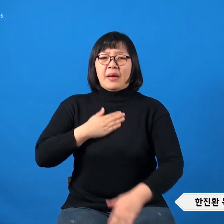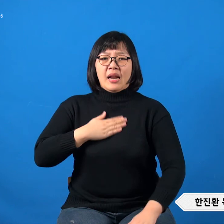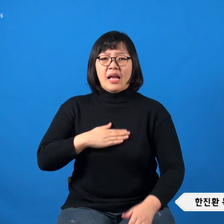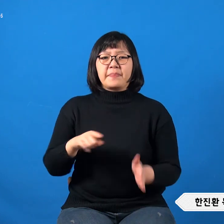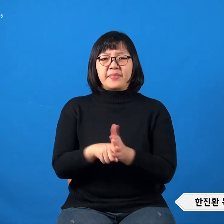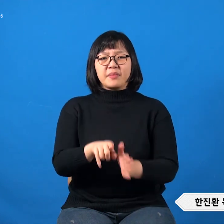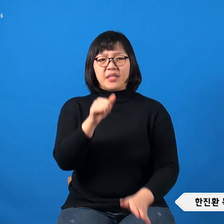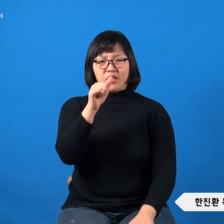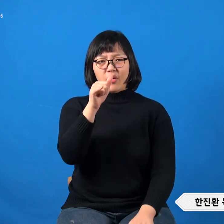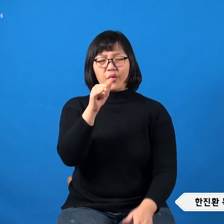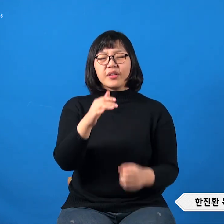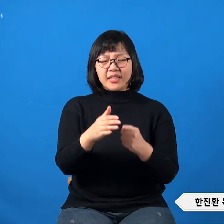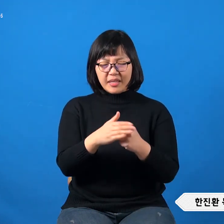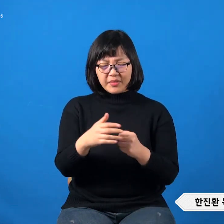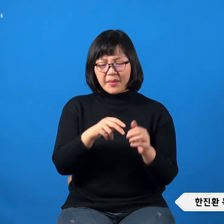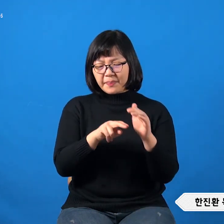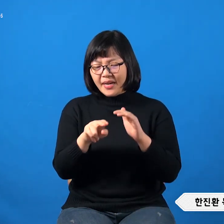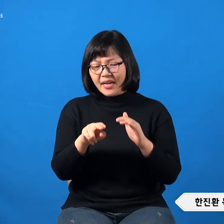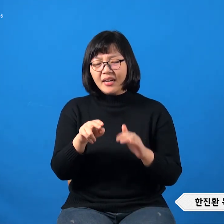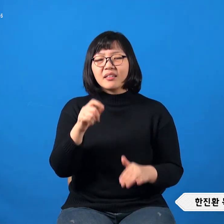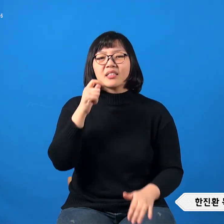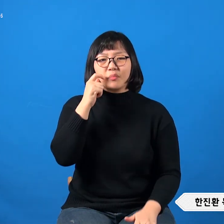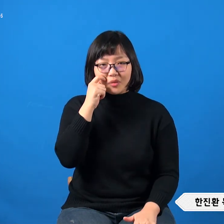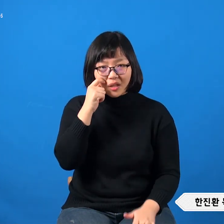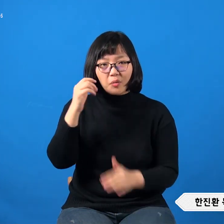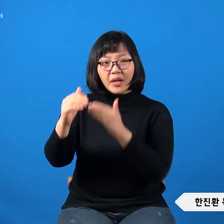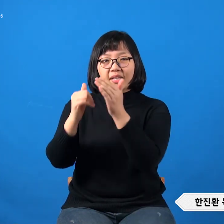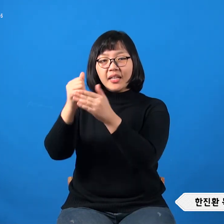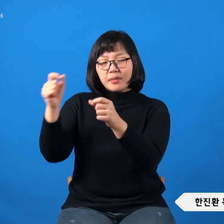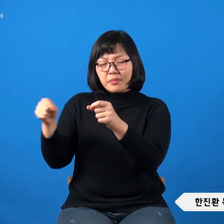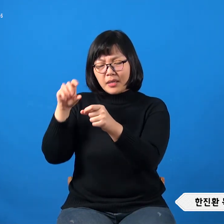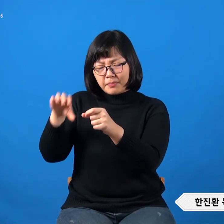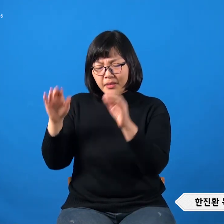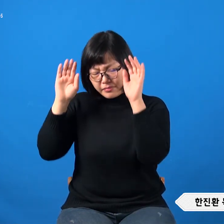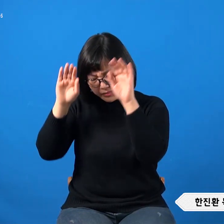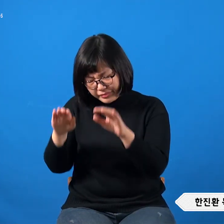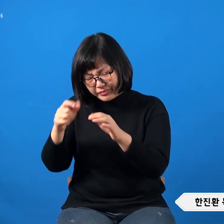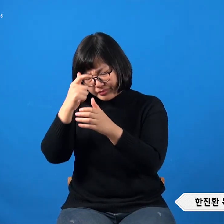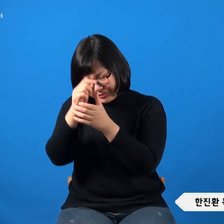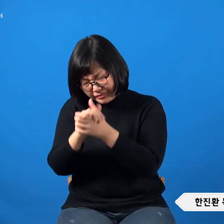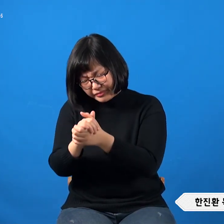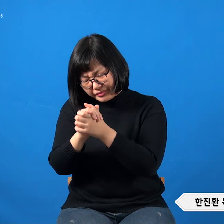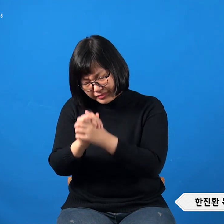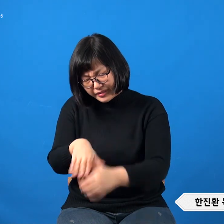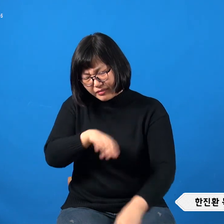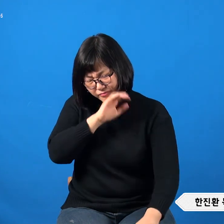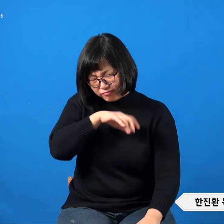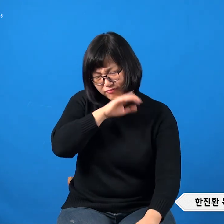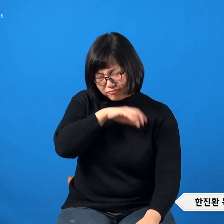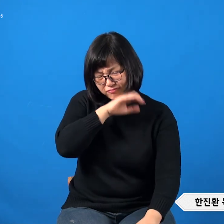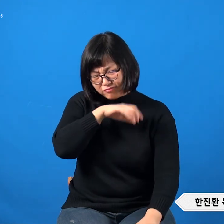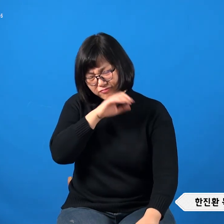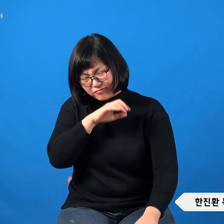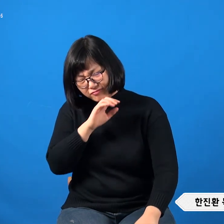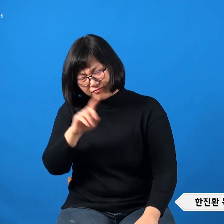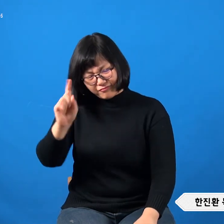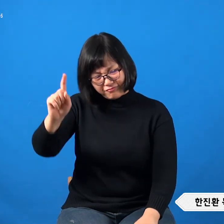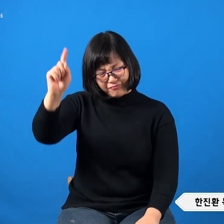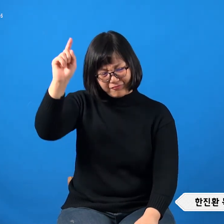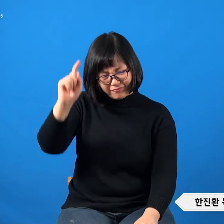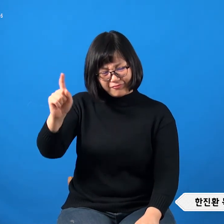때마다 하나님 앞에 엎드려서 눈물 콧물 흘리면서 원망도 했다가 하소연도 했다가